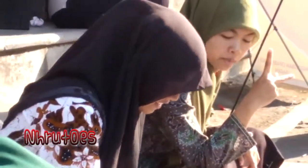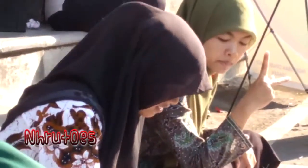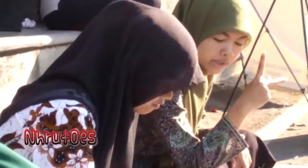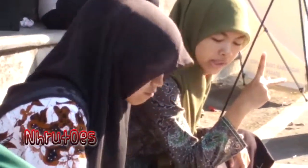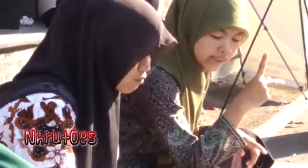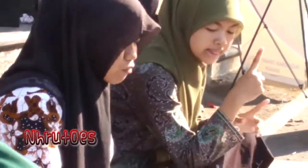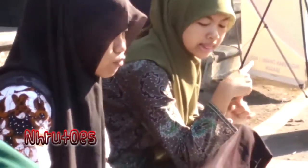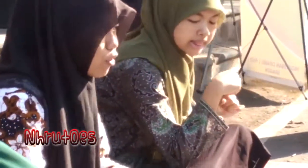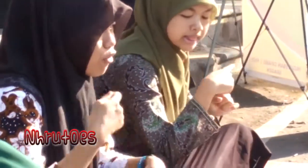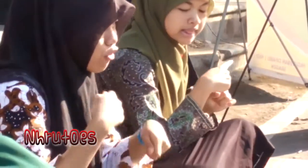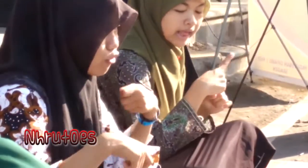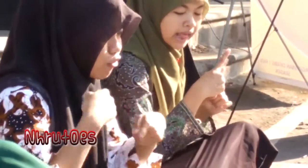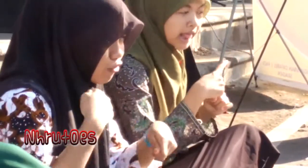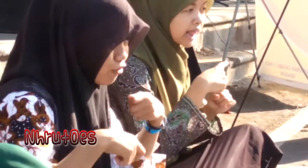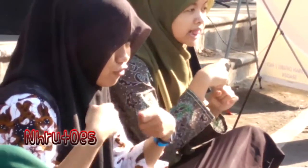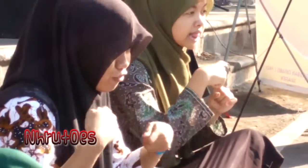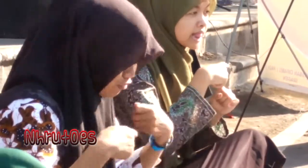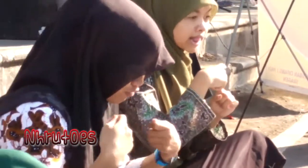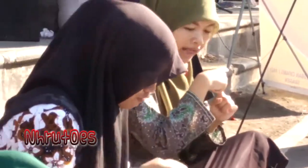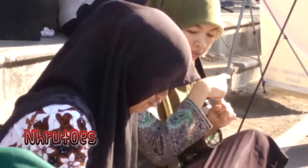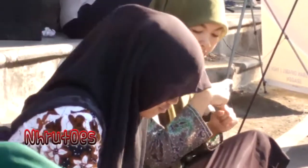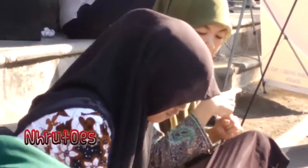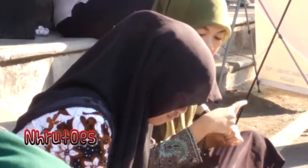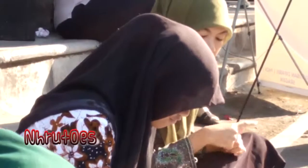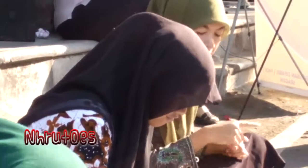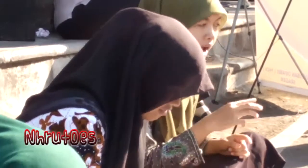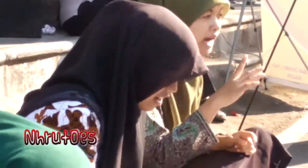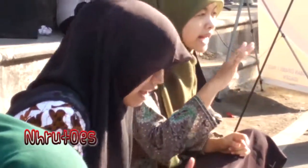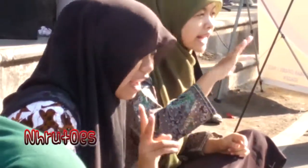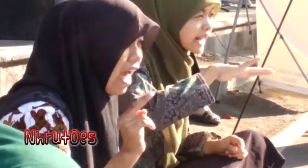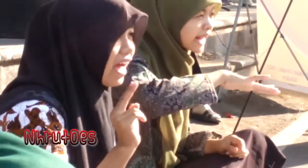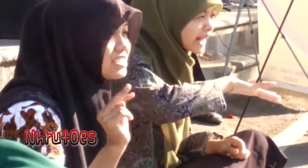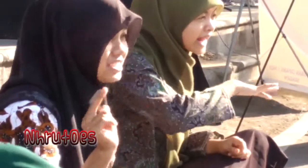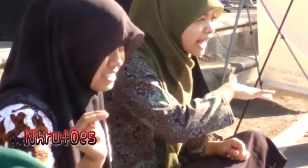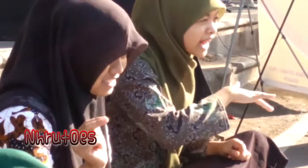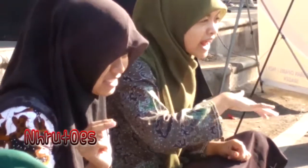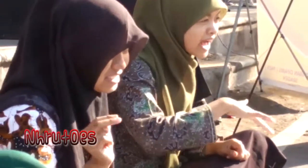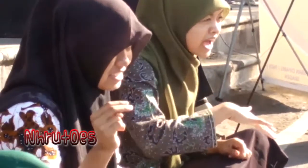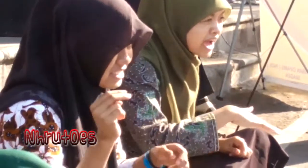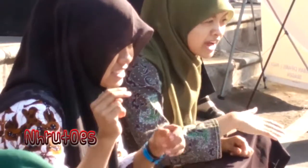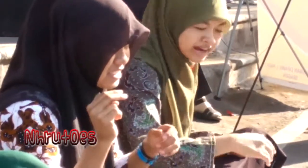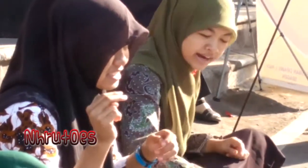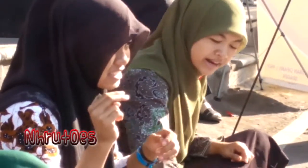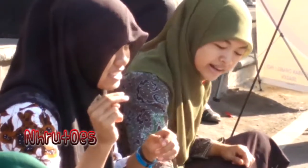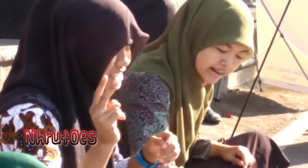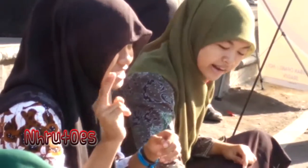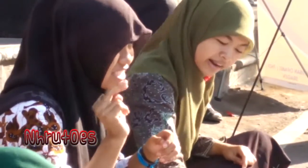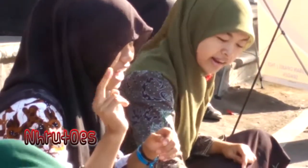Bersama-sama sebelah mata di Fabel, karena yang teman-teman di Fabel itu yang mereka tentunya punya kreativitas yang berbeda.